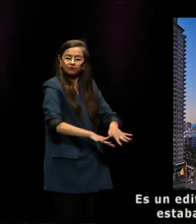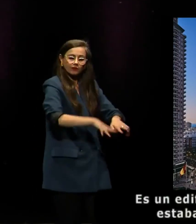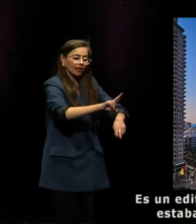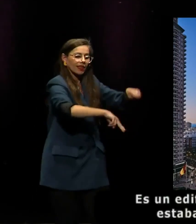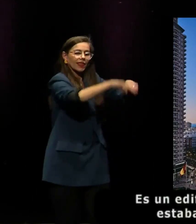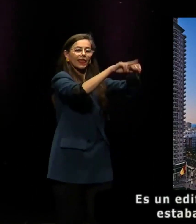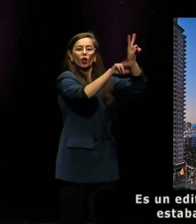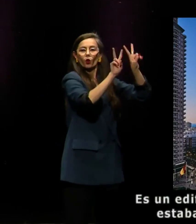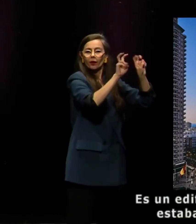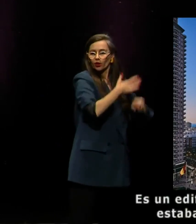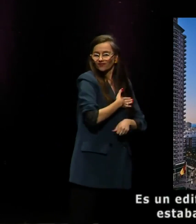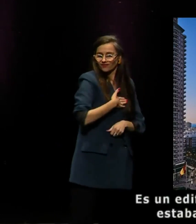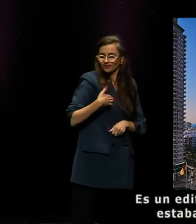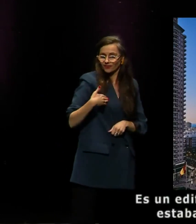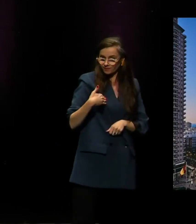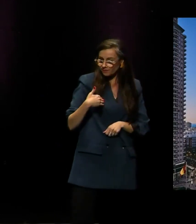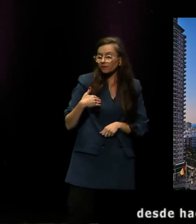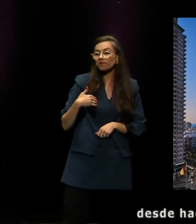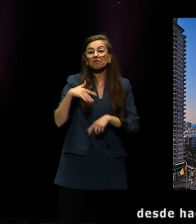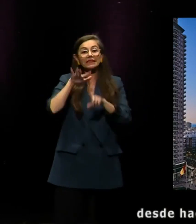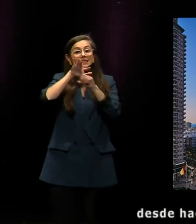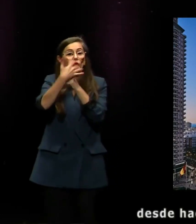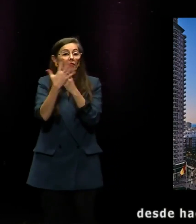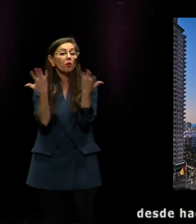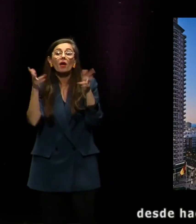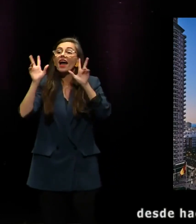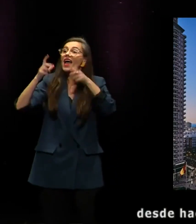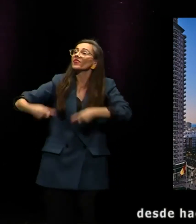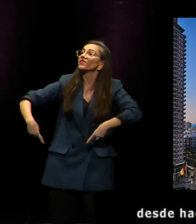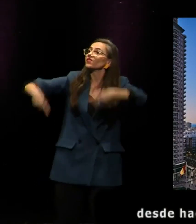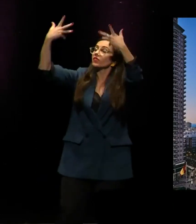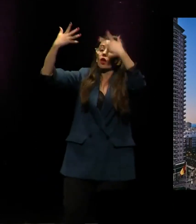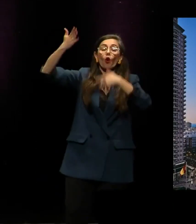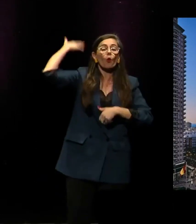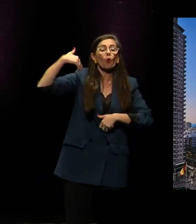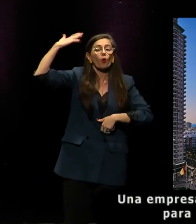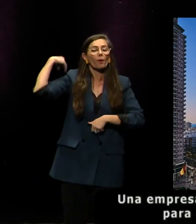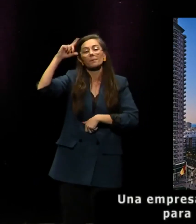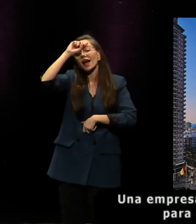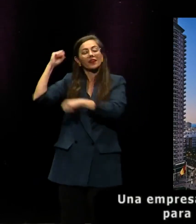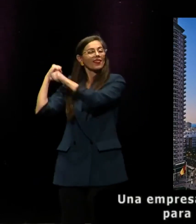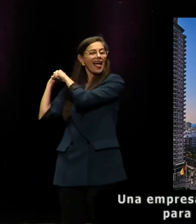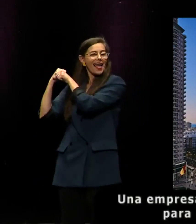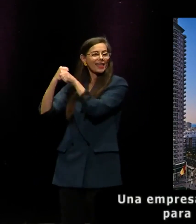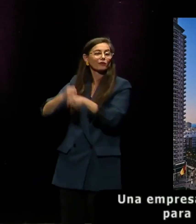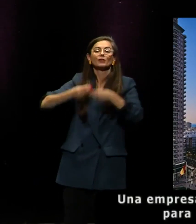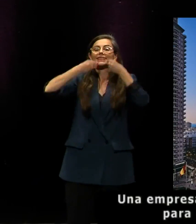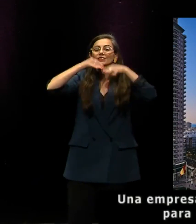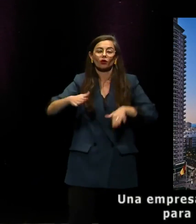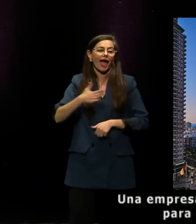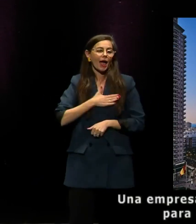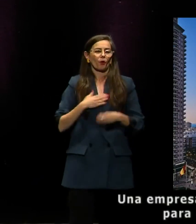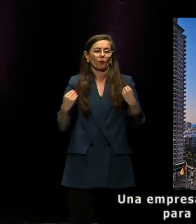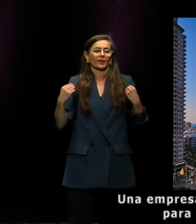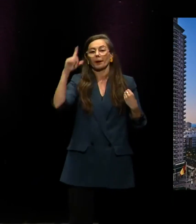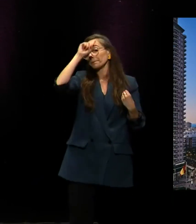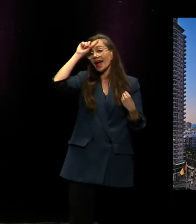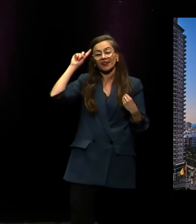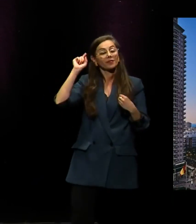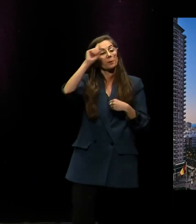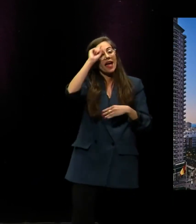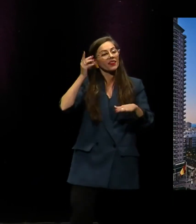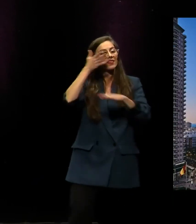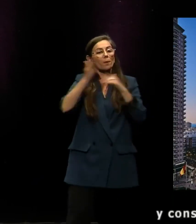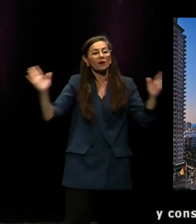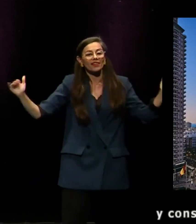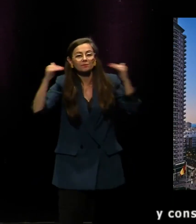era derrumbarlo y construir de cero. Un edificio que sí es muy antiguo, que tiene mucha historia,